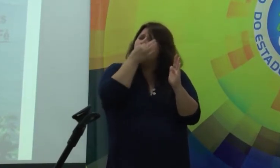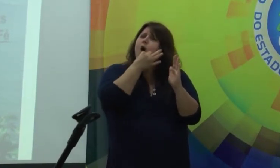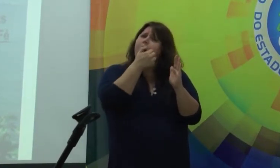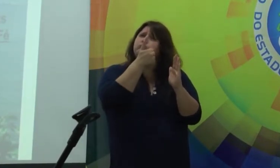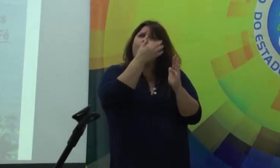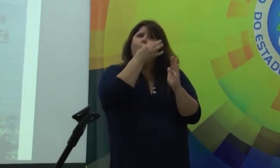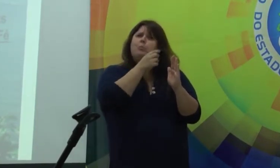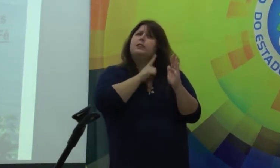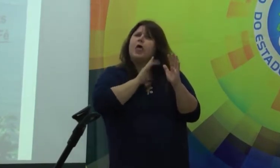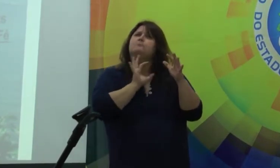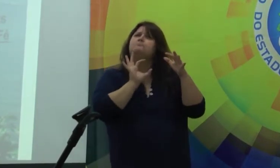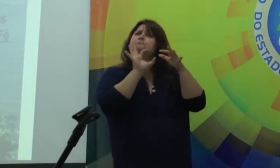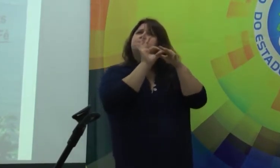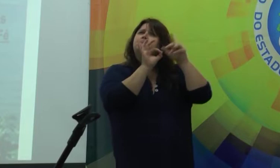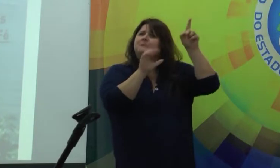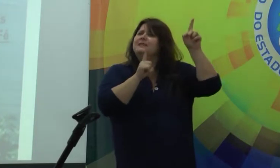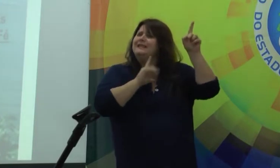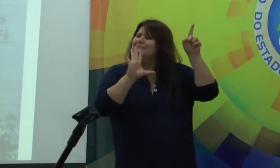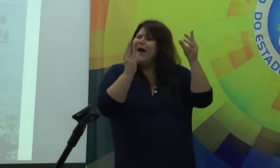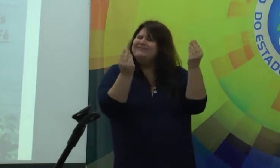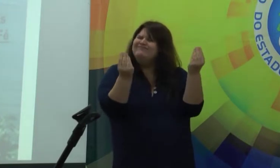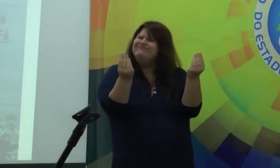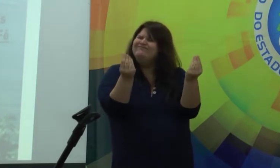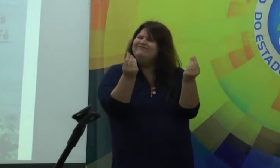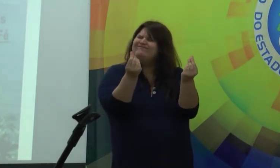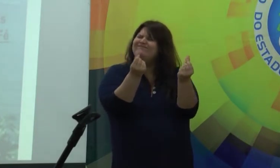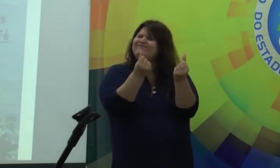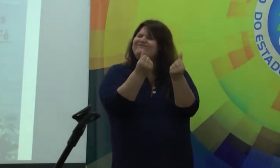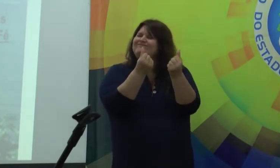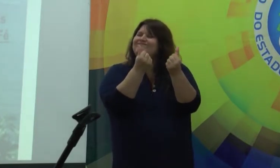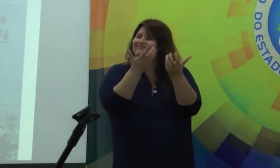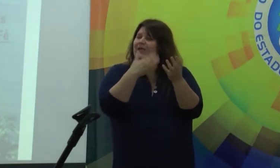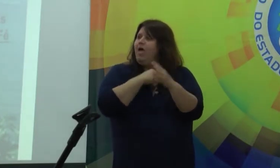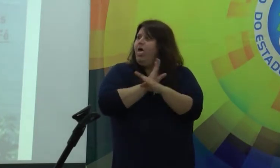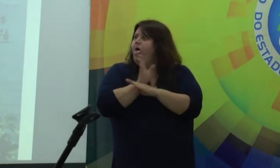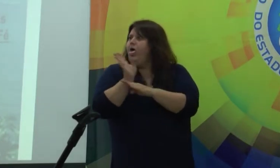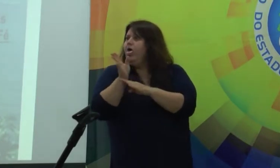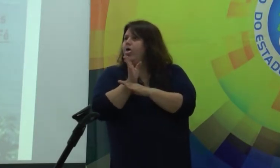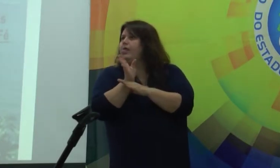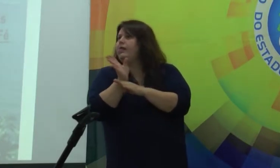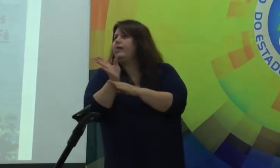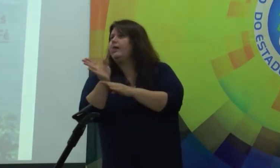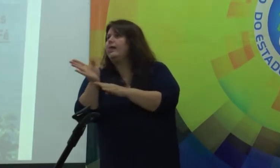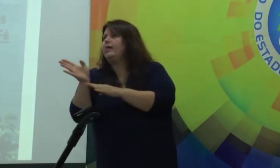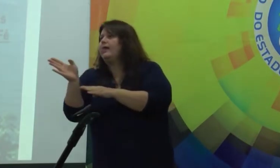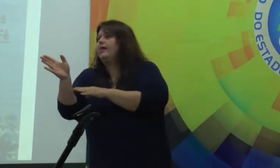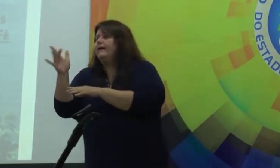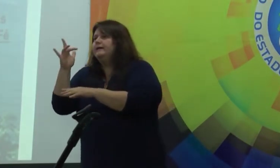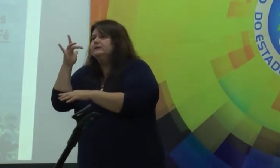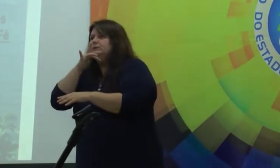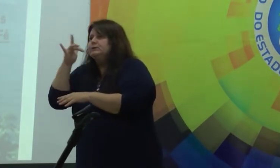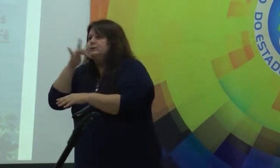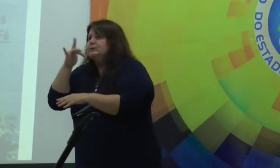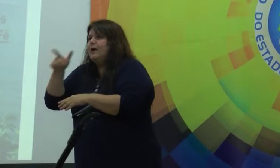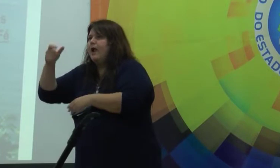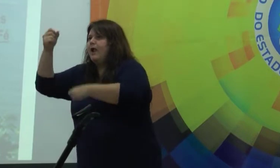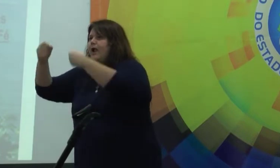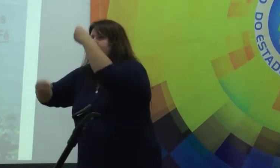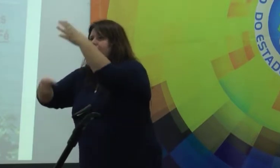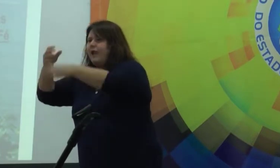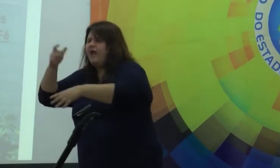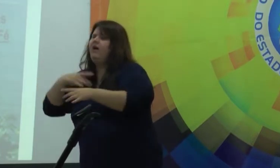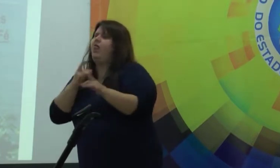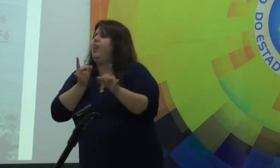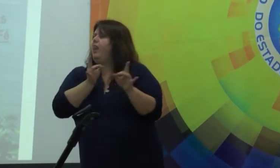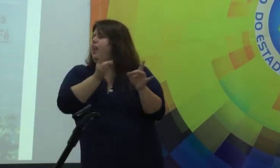orava, né? Eu fazia a comunhão na missa, mas faltava, eu pensava assim, que